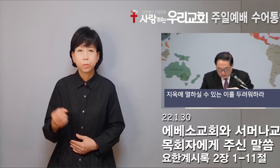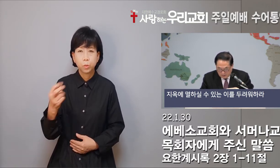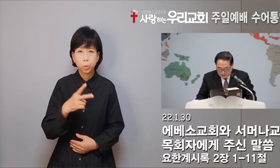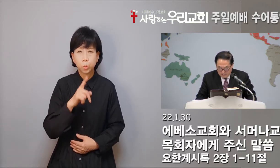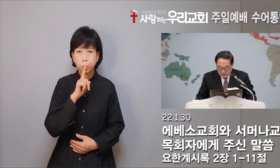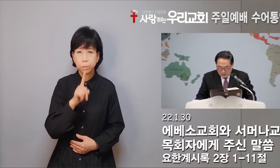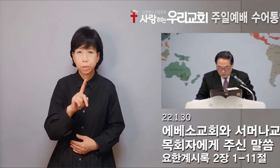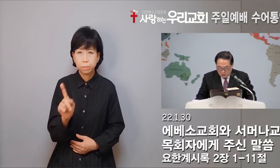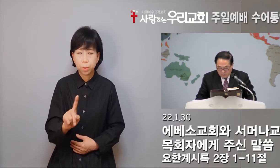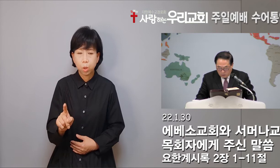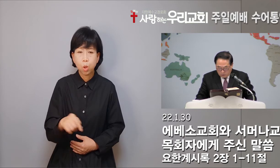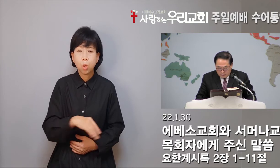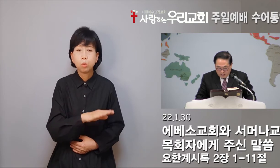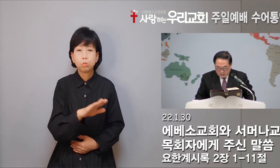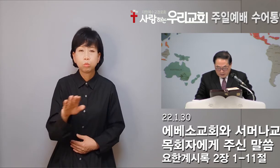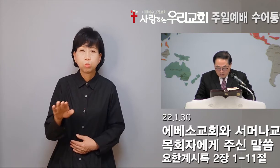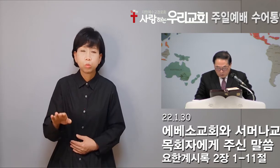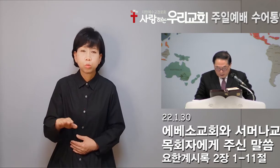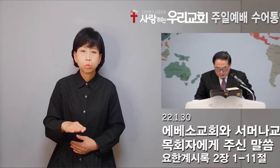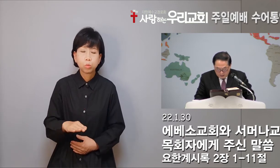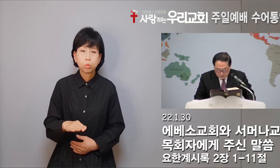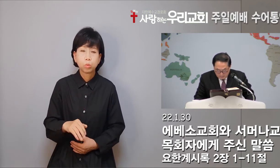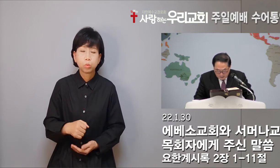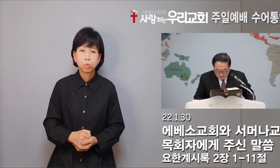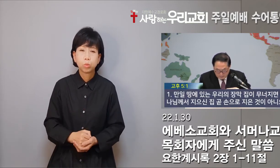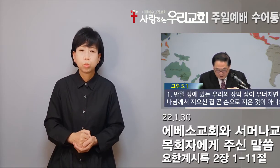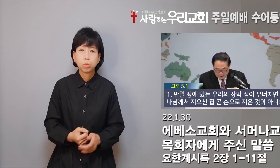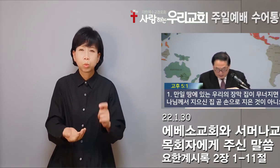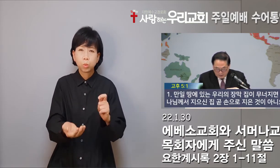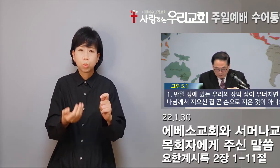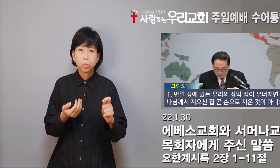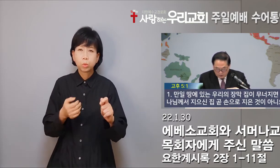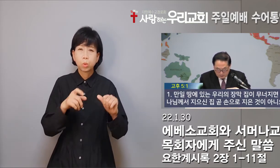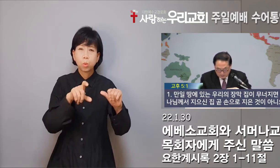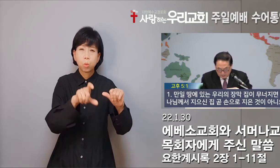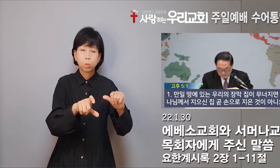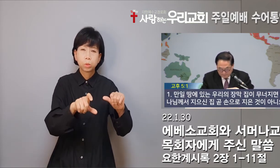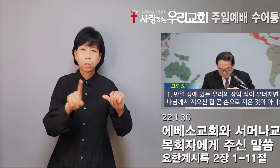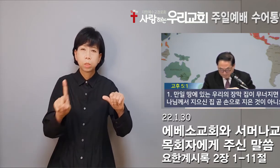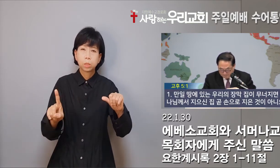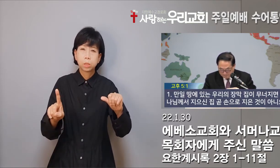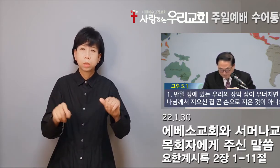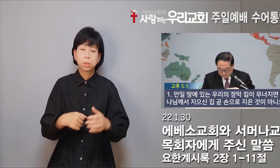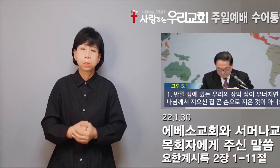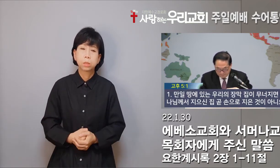또 말씀하십니다. 고린도후서 5장 1절 말씀 다 같이 합독하시겠습니다.